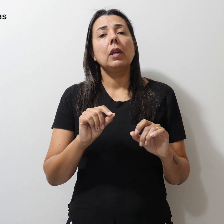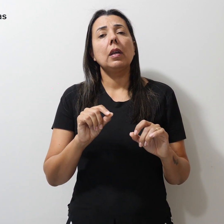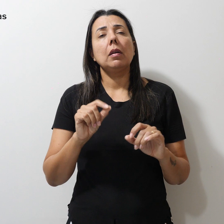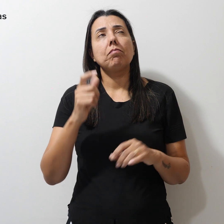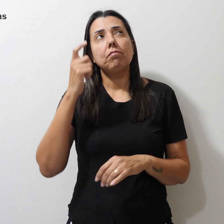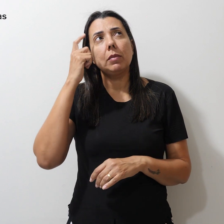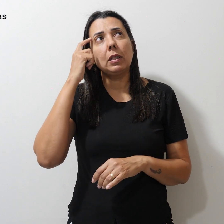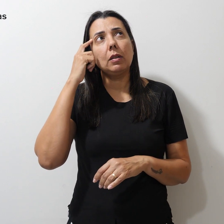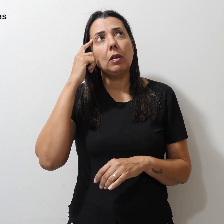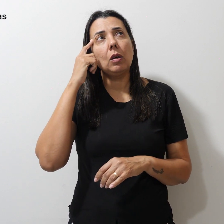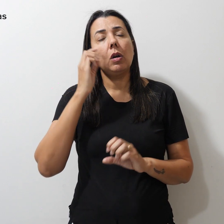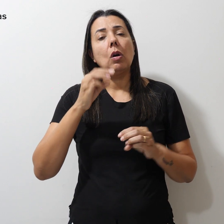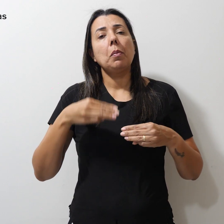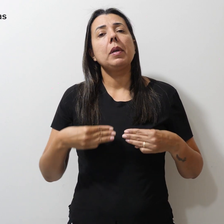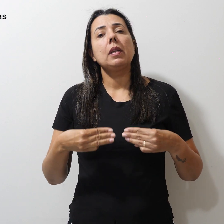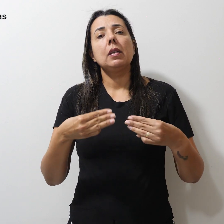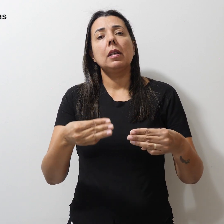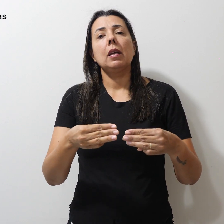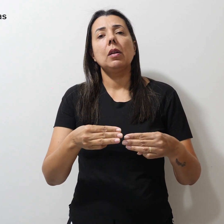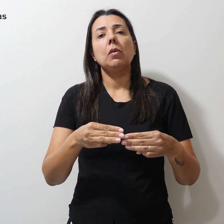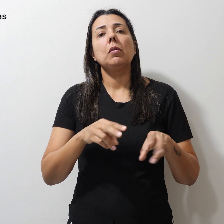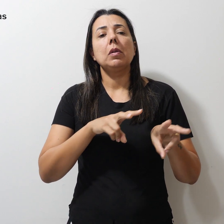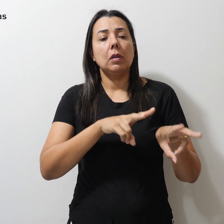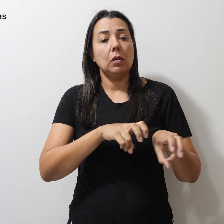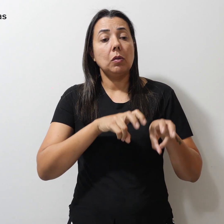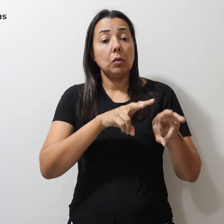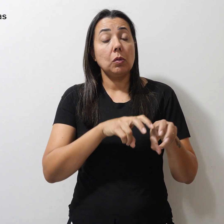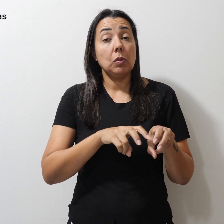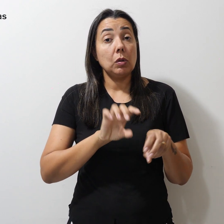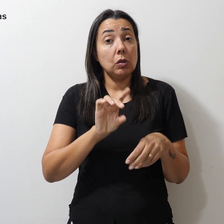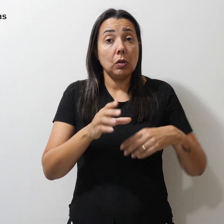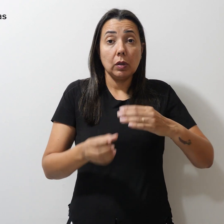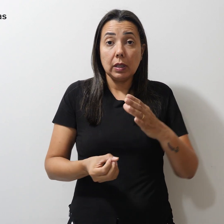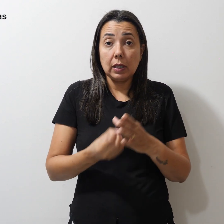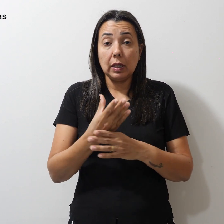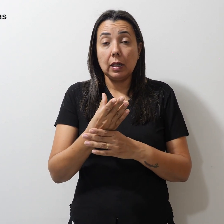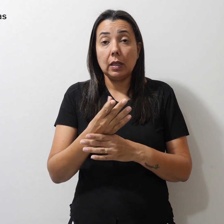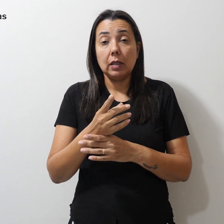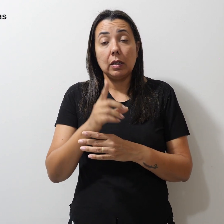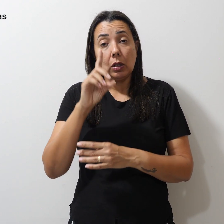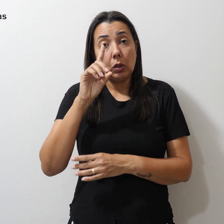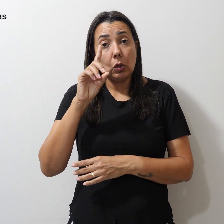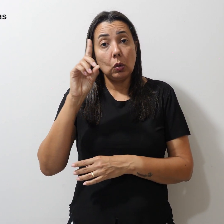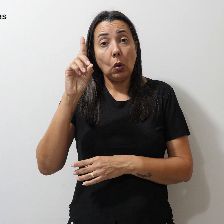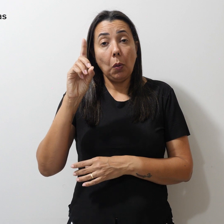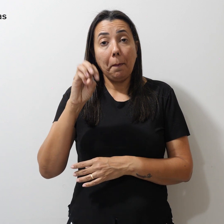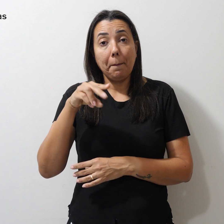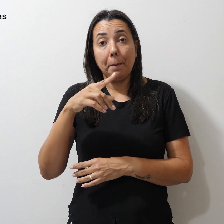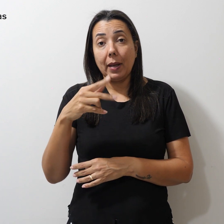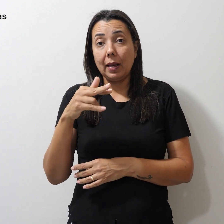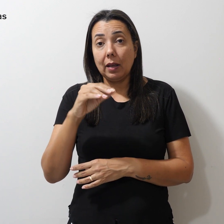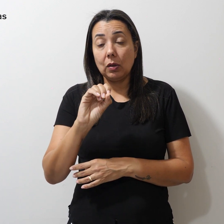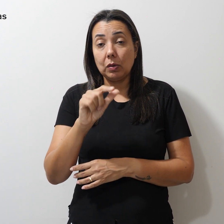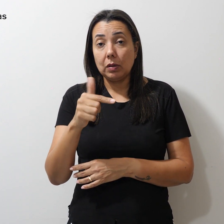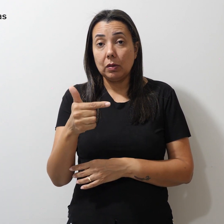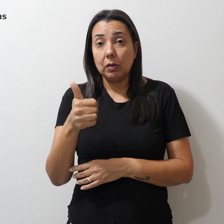do Ministério da Agricultura, pasta criada por Dom Pedro II em